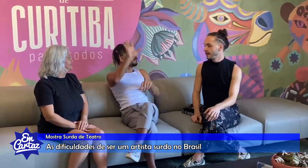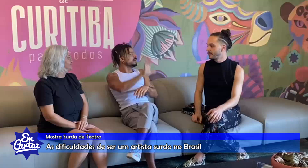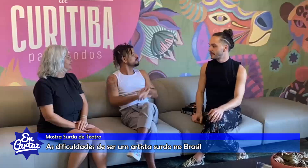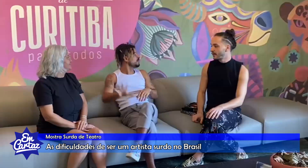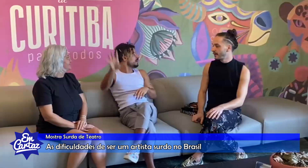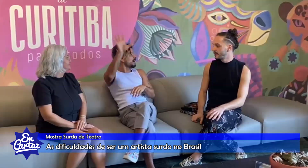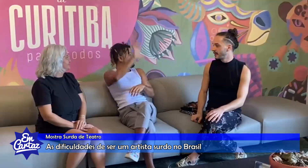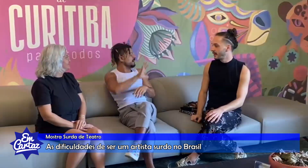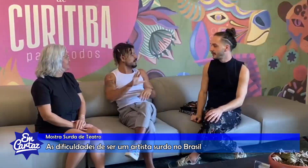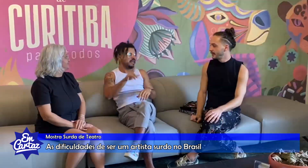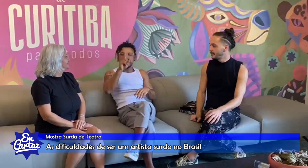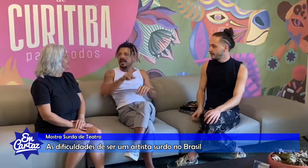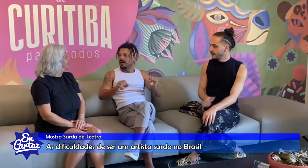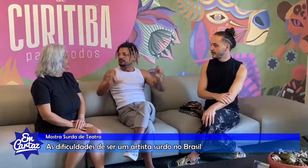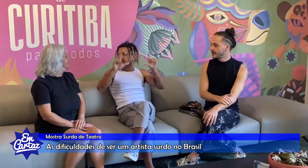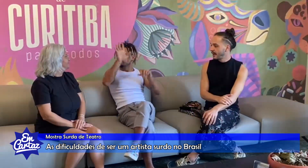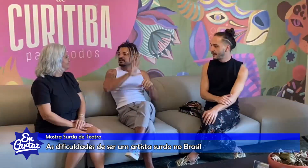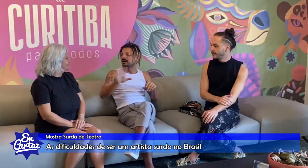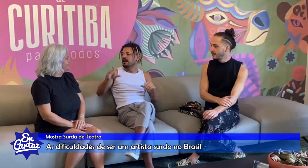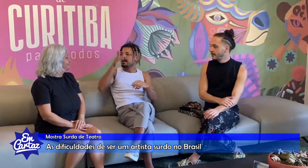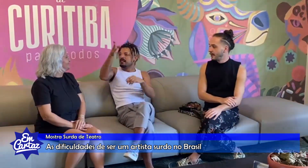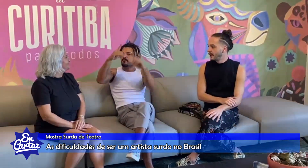caminhos, essa, dentro do cenário